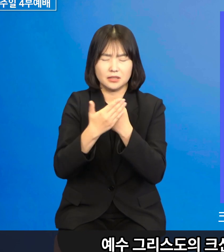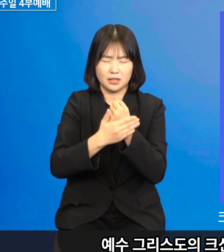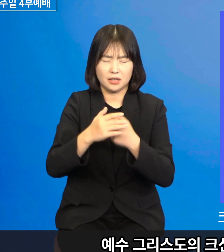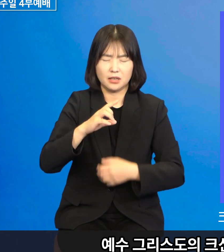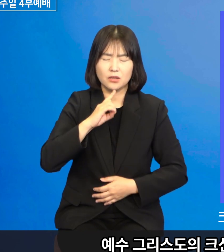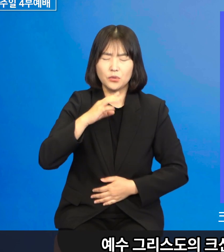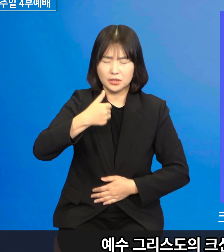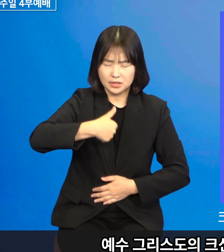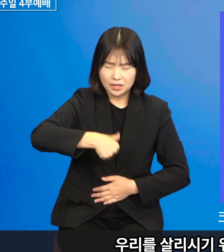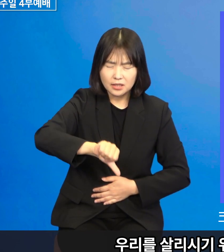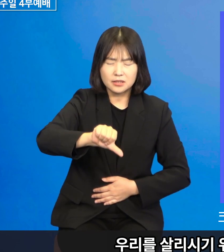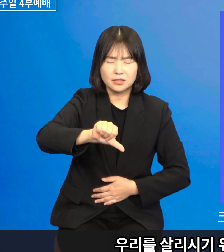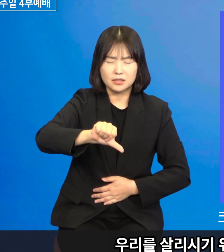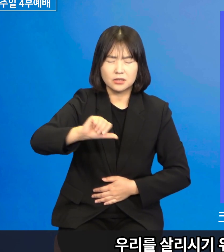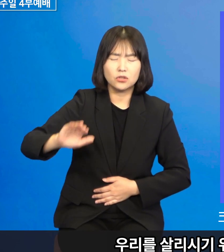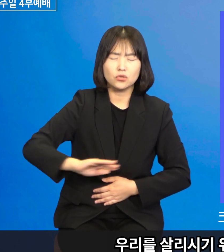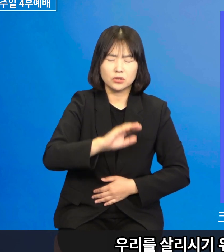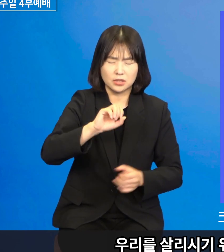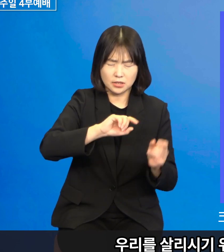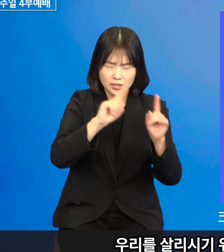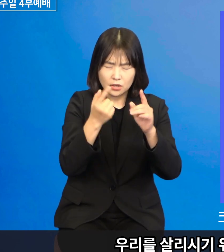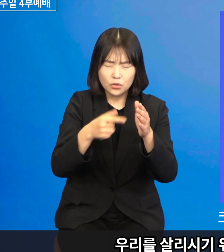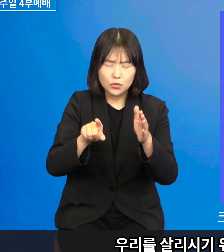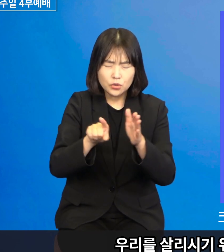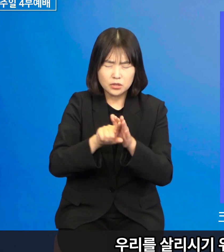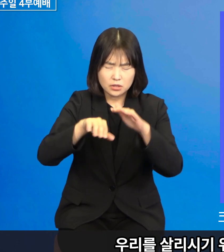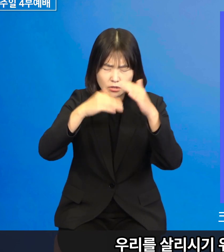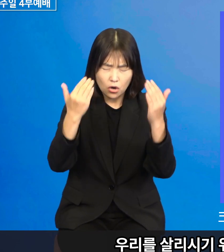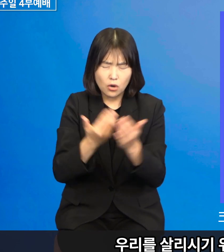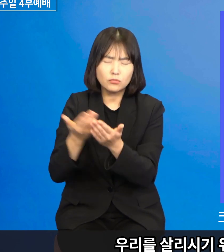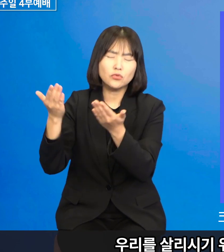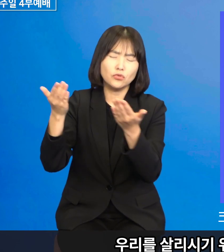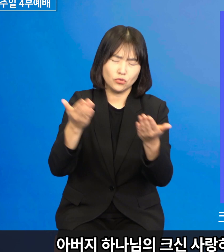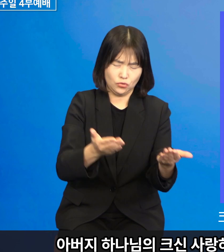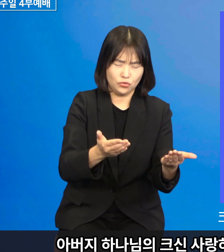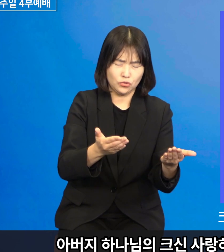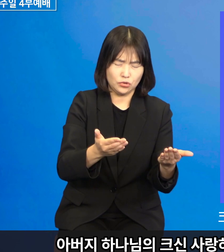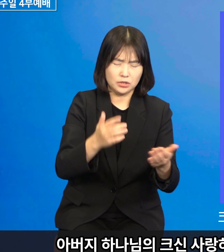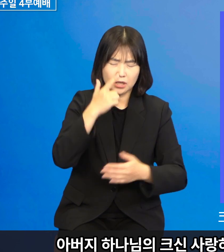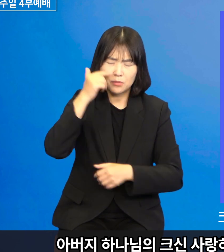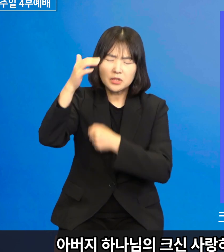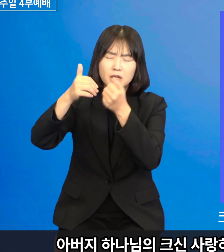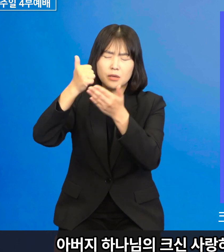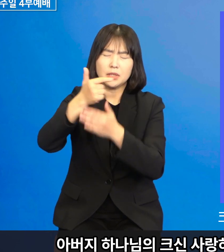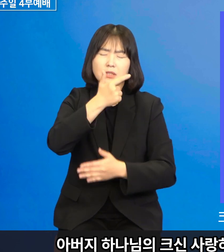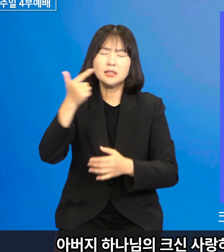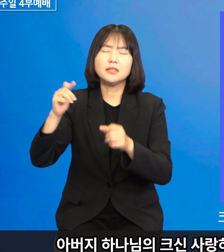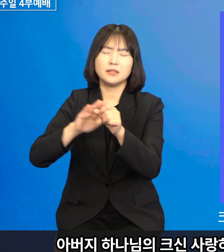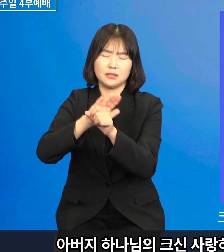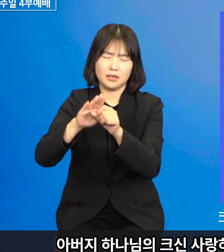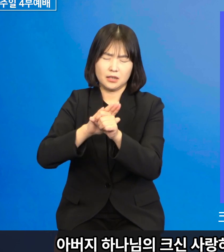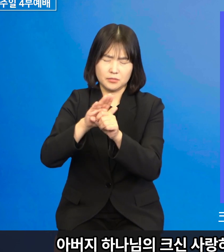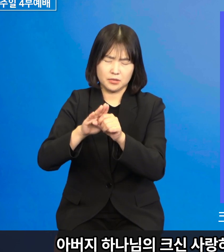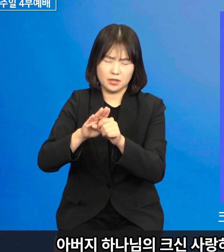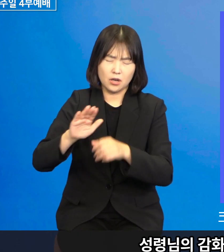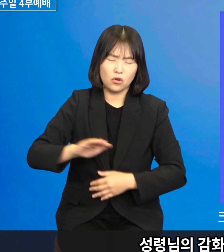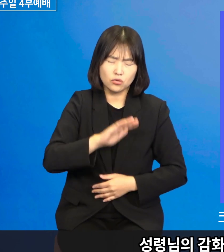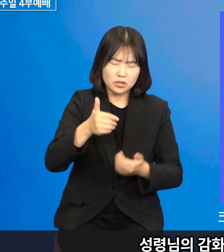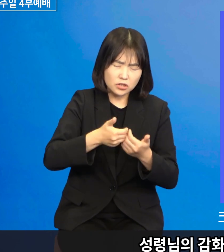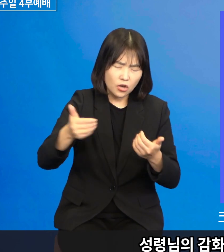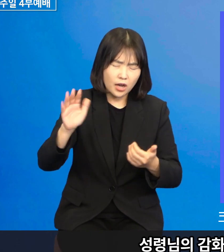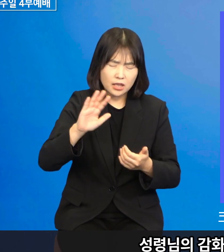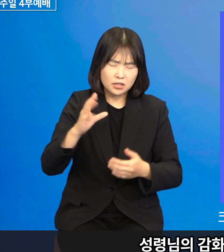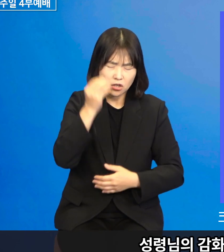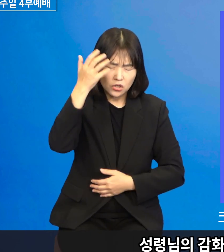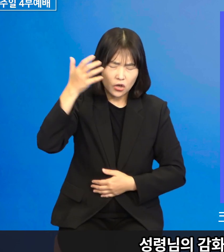독생자 아들을 우리를 살리시기 위해 전부를 내어주시는 아버지 하나님의 크신 사랑하심과 우리를 떠나지 아니하시는